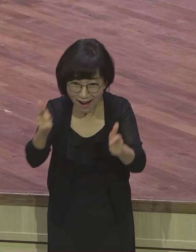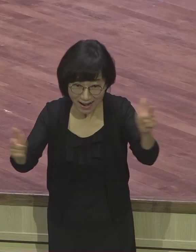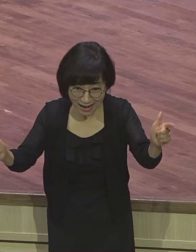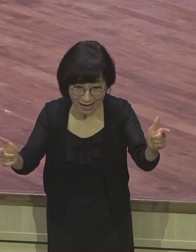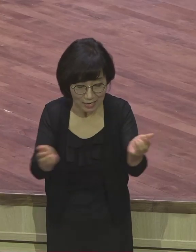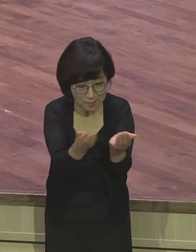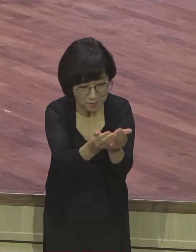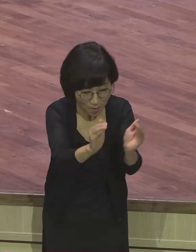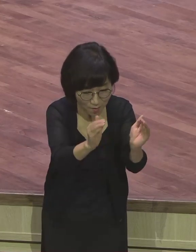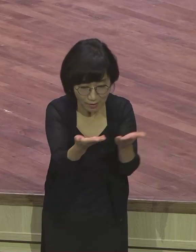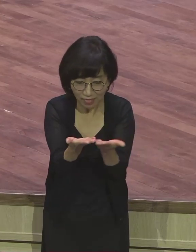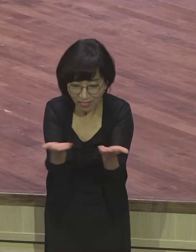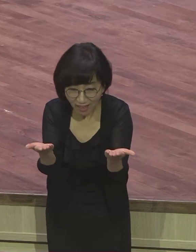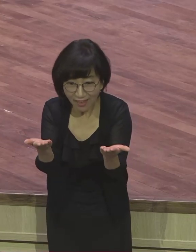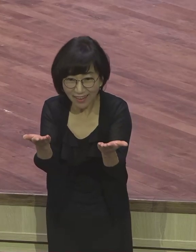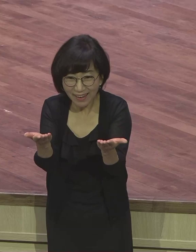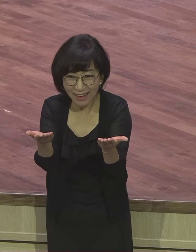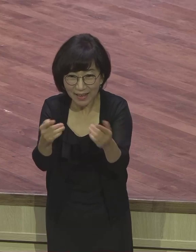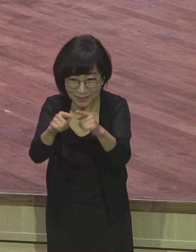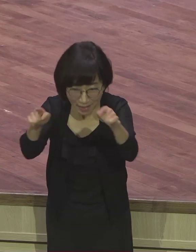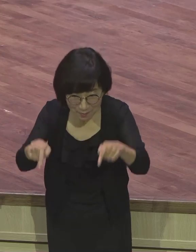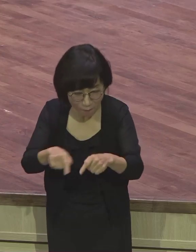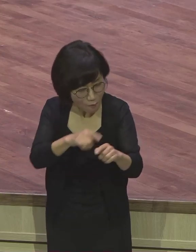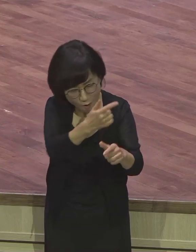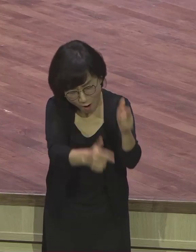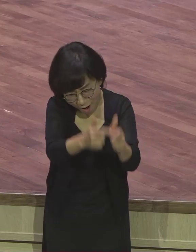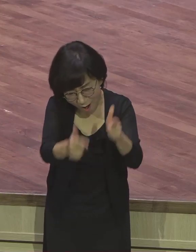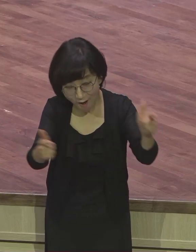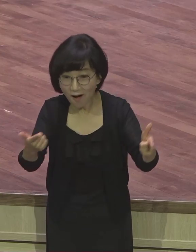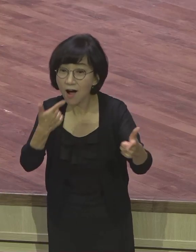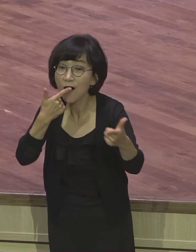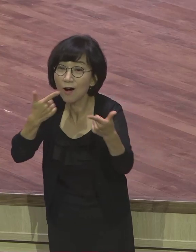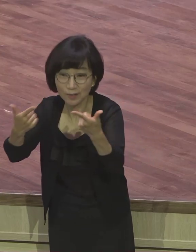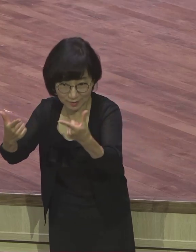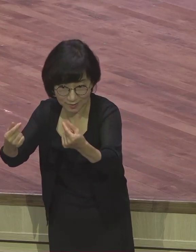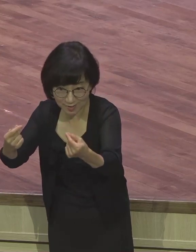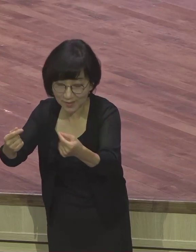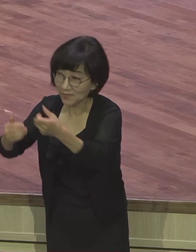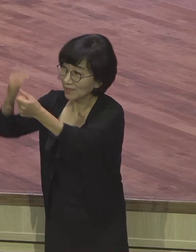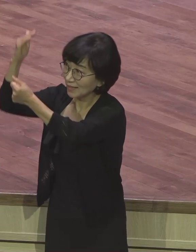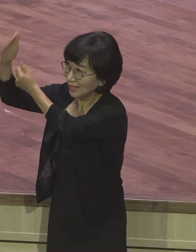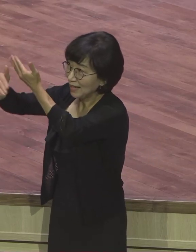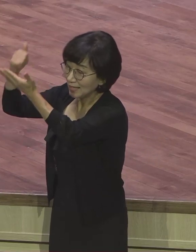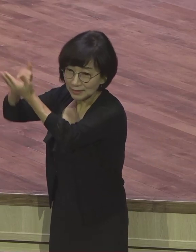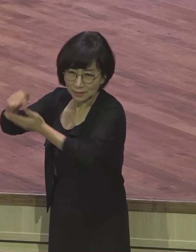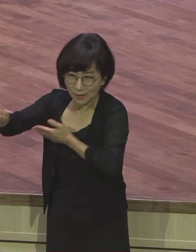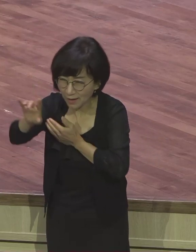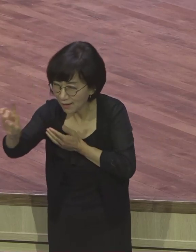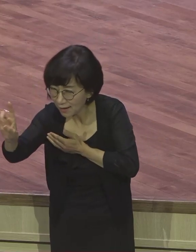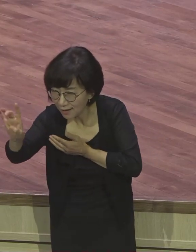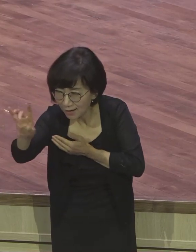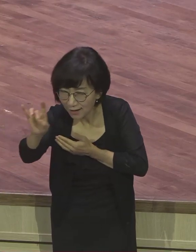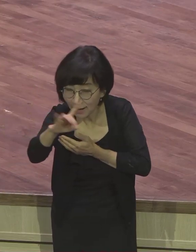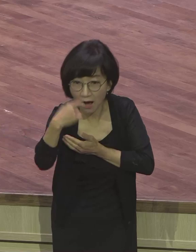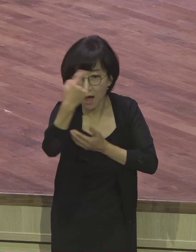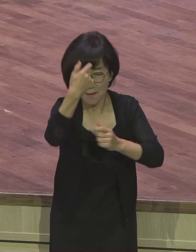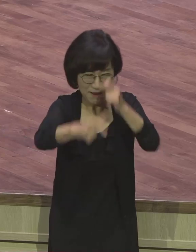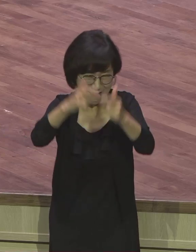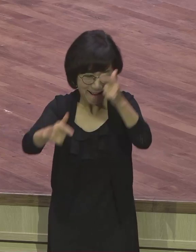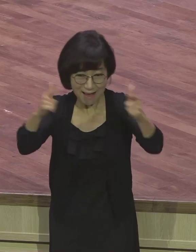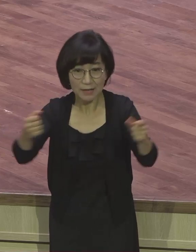달라요. 제각각 다른 것처럼 하나님은 각 사람을 쓰임에 따라 다르게 독특하게 다